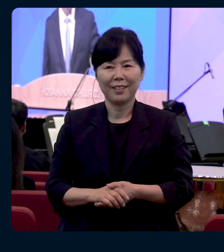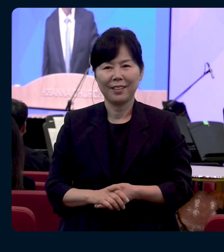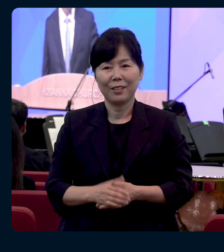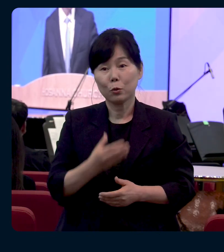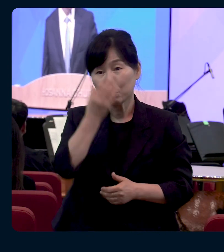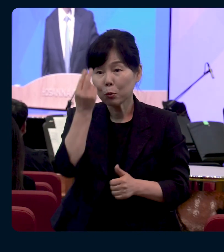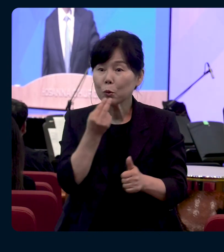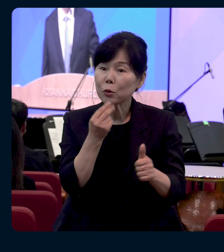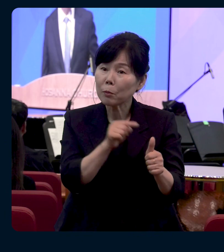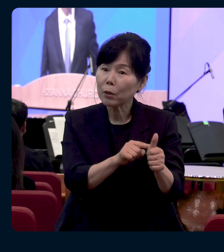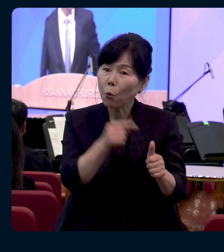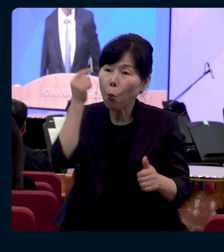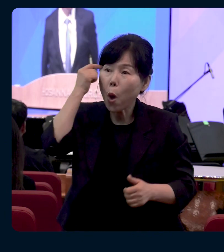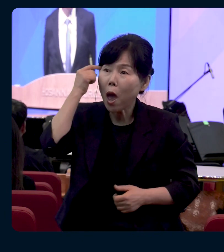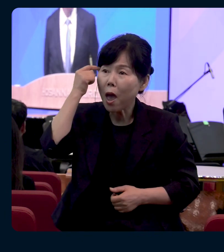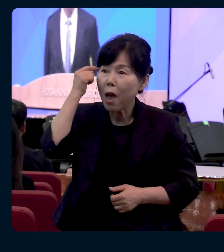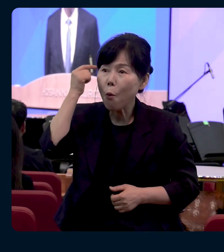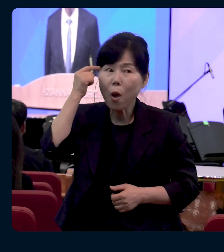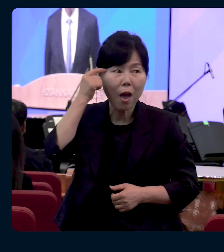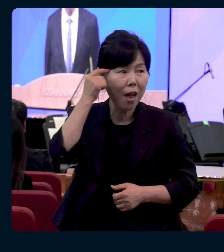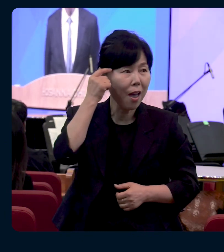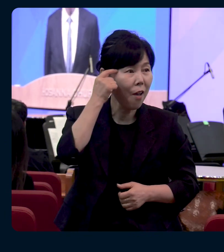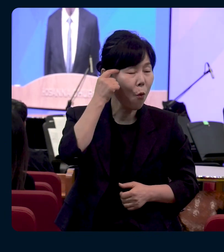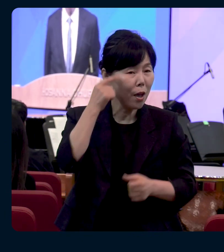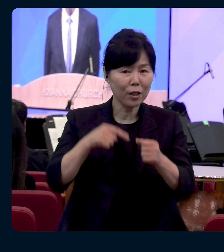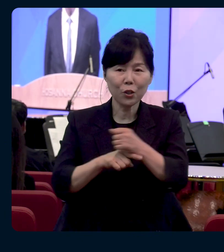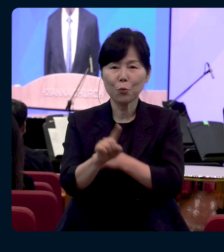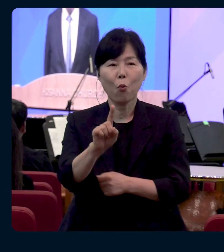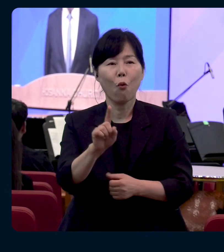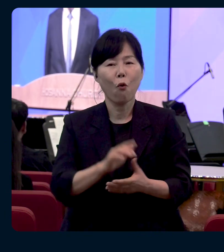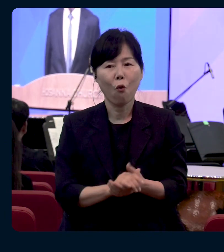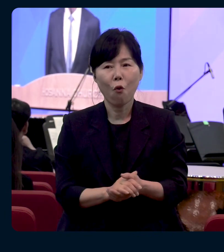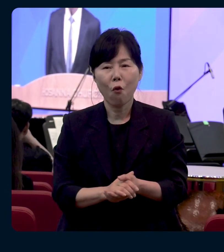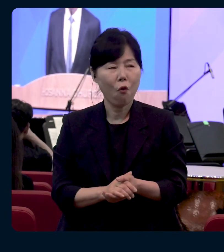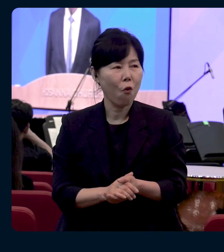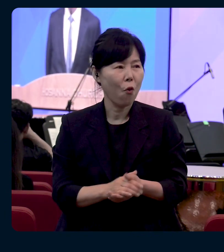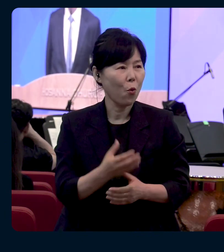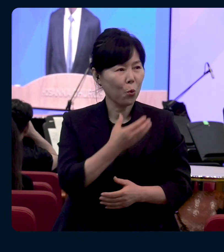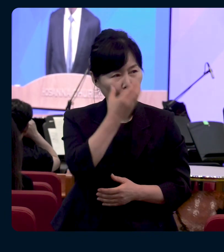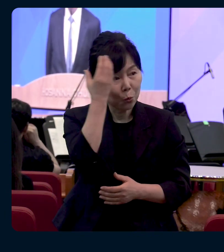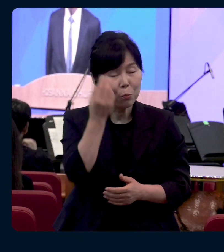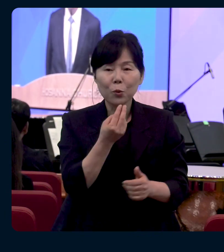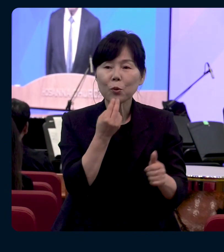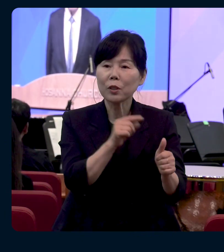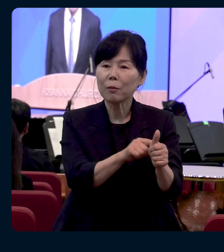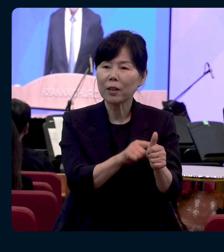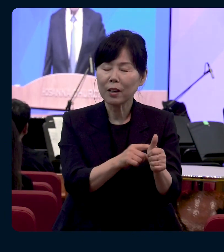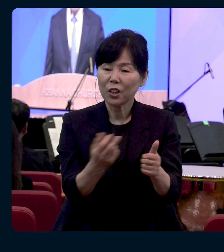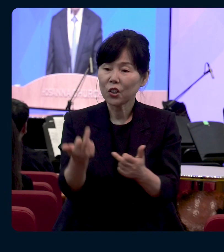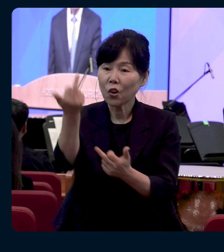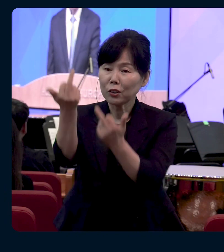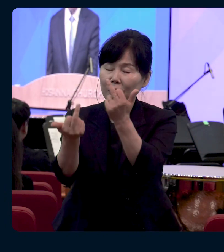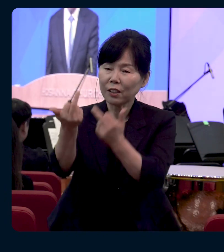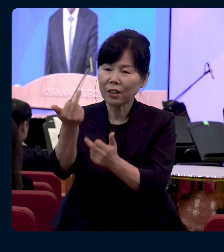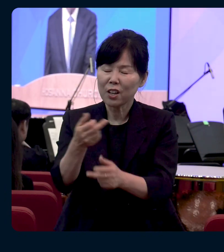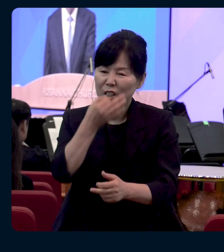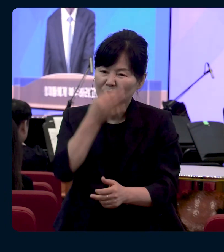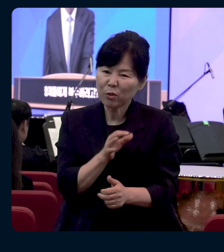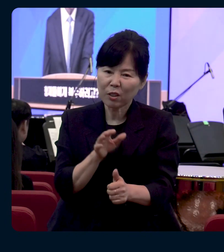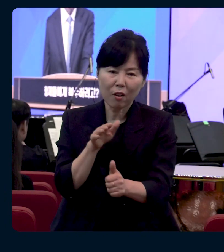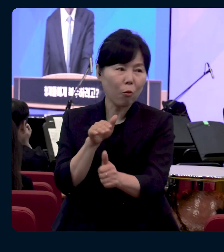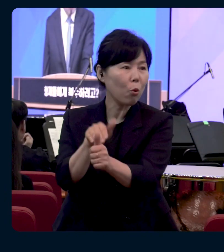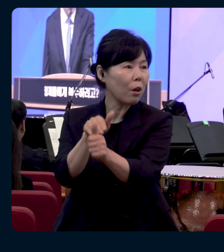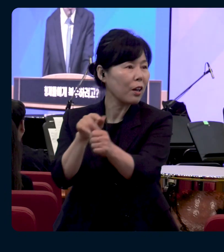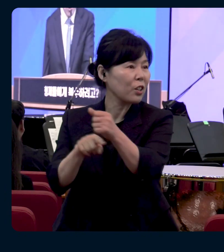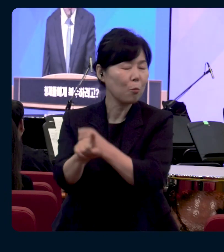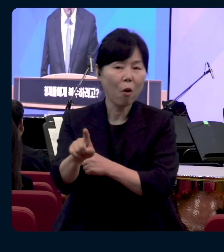요셉은 왜 이렇게 했을까요? 요셉은 왜 이렇게 그들을 힘들게 할까요? 혹시